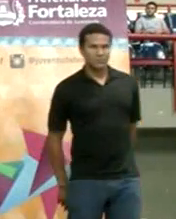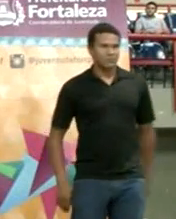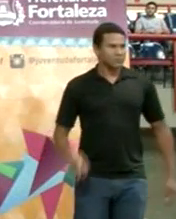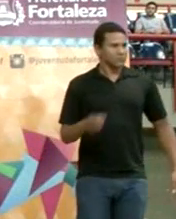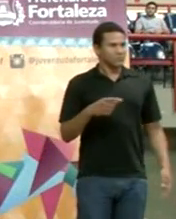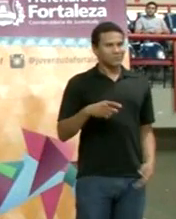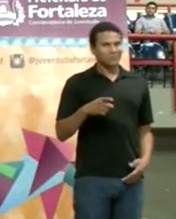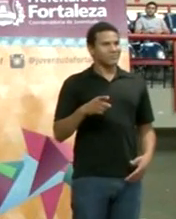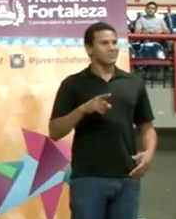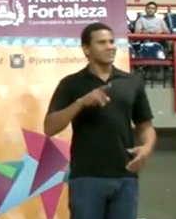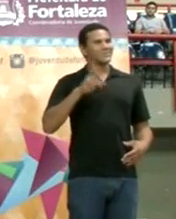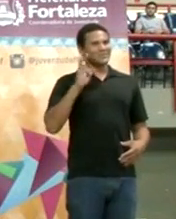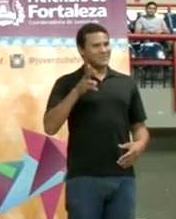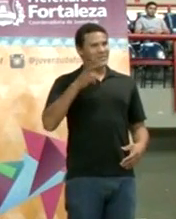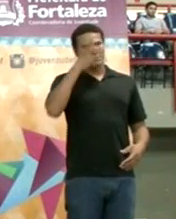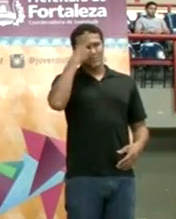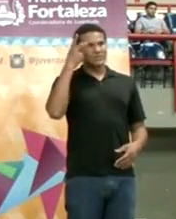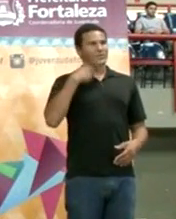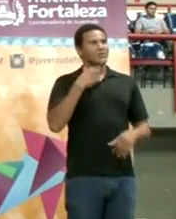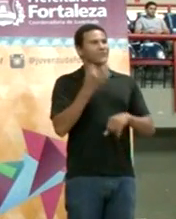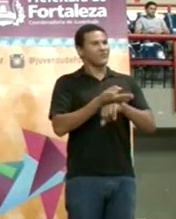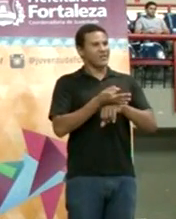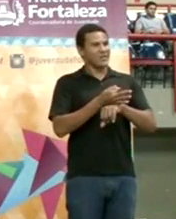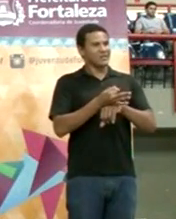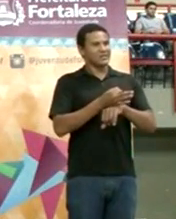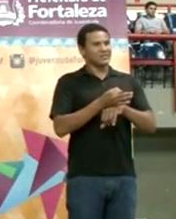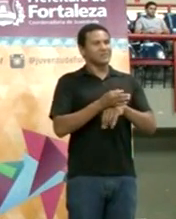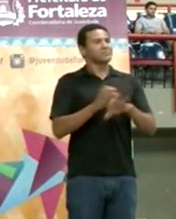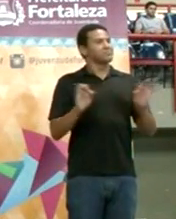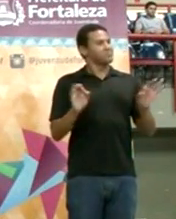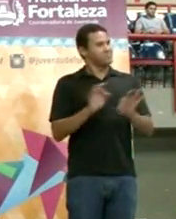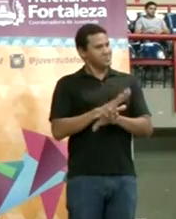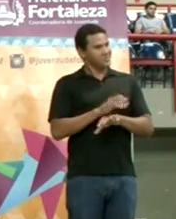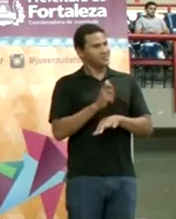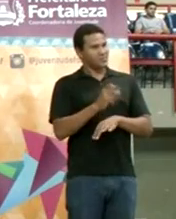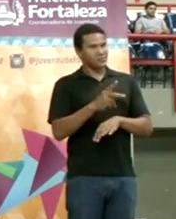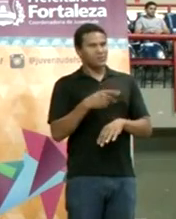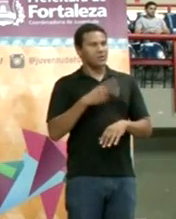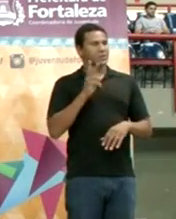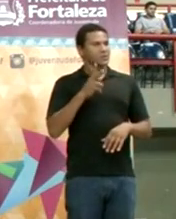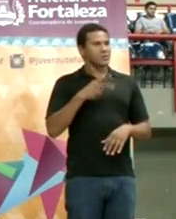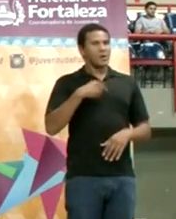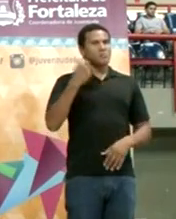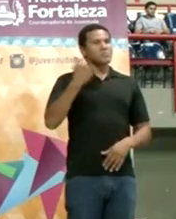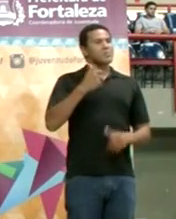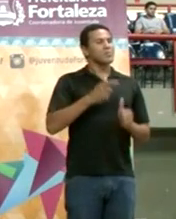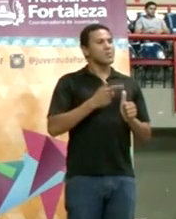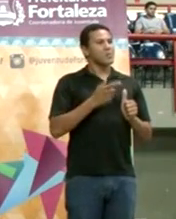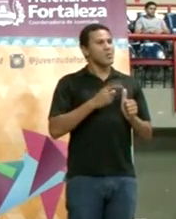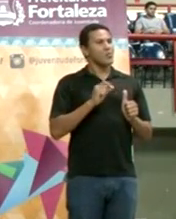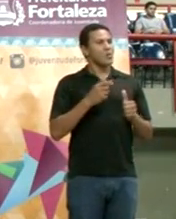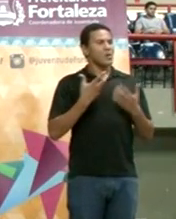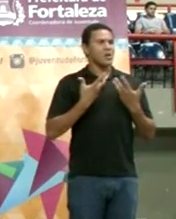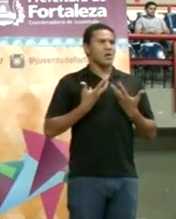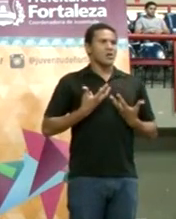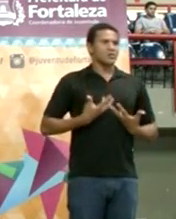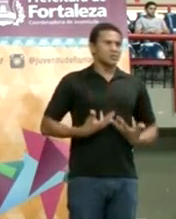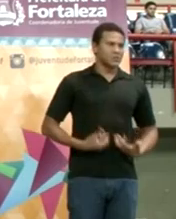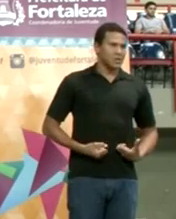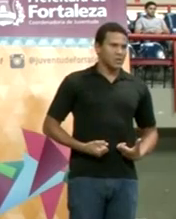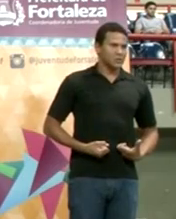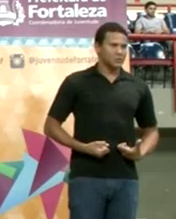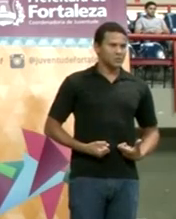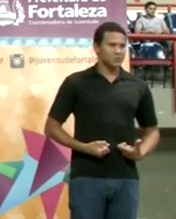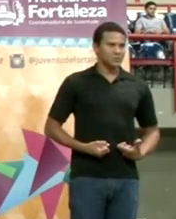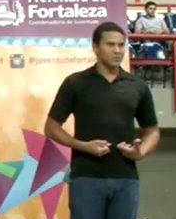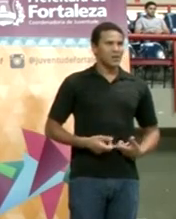Todo mundo, quando volta das férias, é natural que você volte, primeiro, em alguns casos, cansado